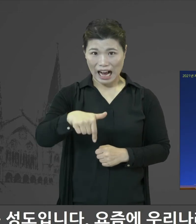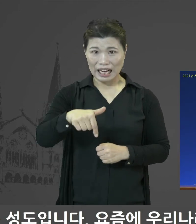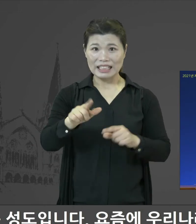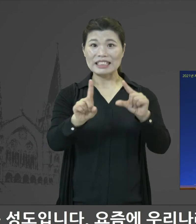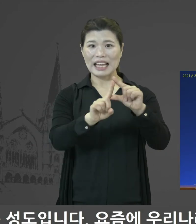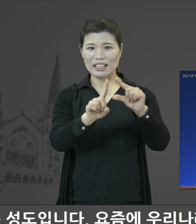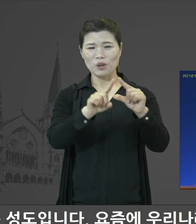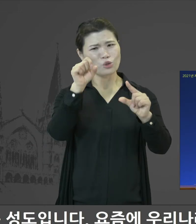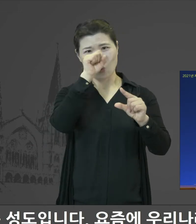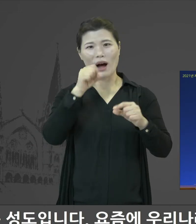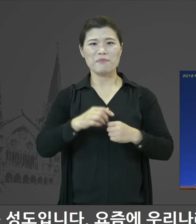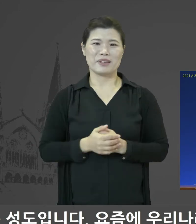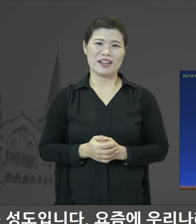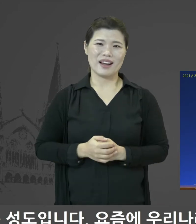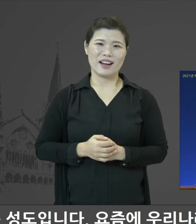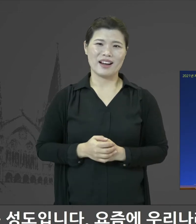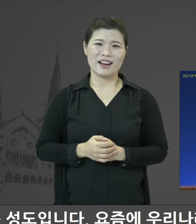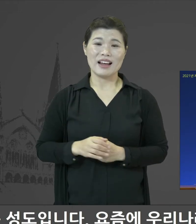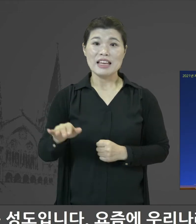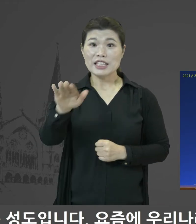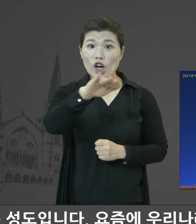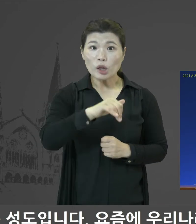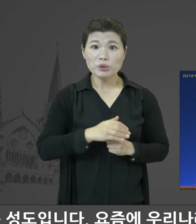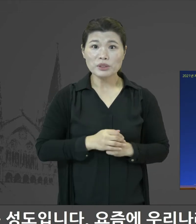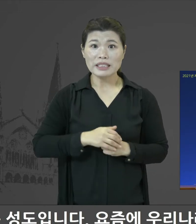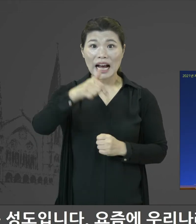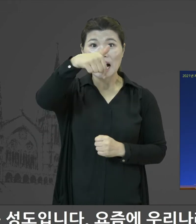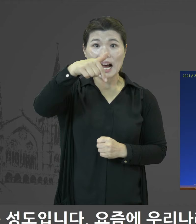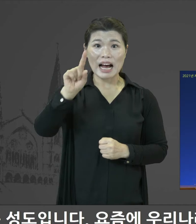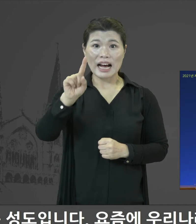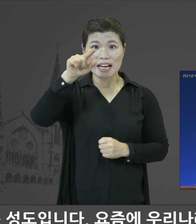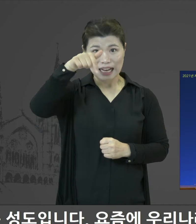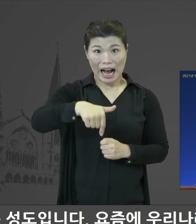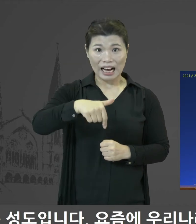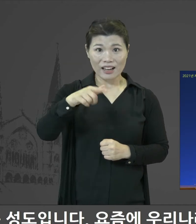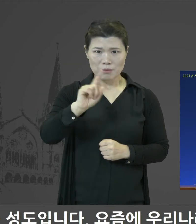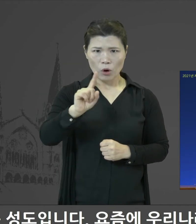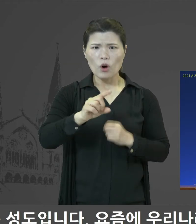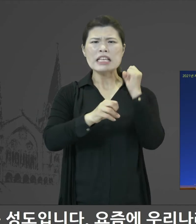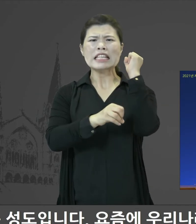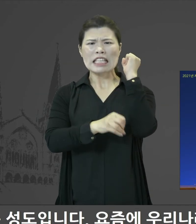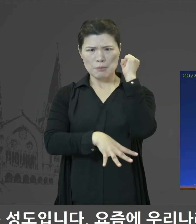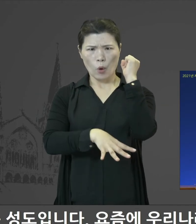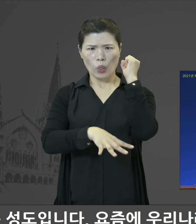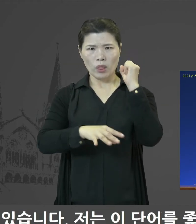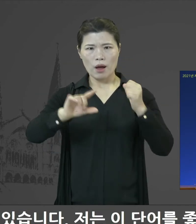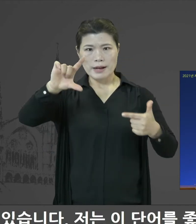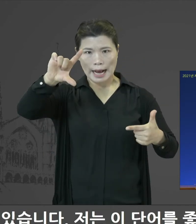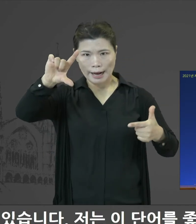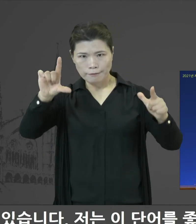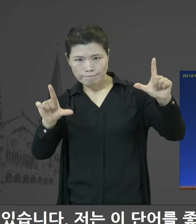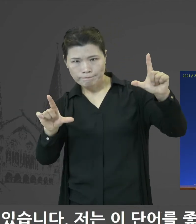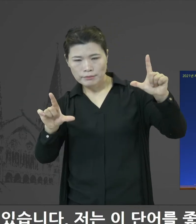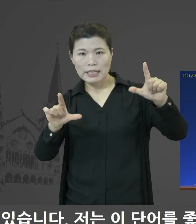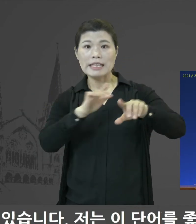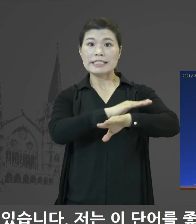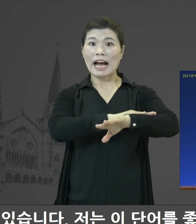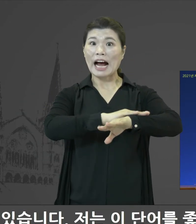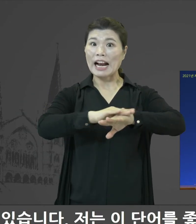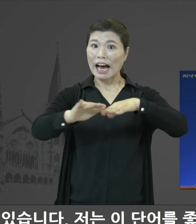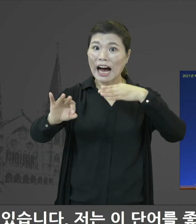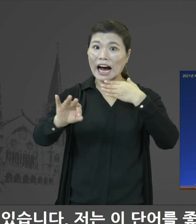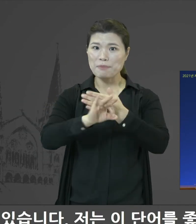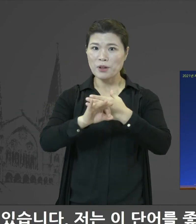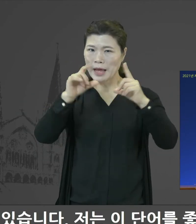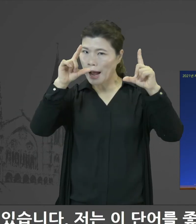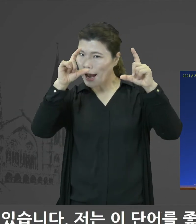좋아하는데, 여러분, 각을 잘 잡으면 사진이 잘 찍힌다 그러죠. 그래서 사진 잘